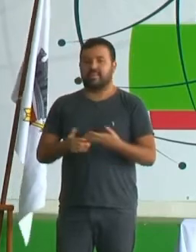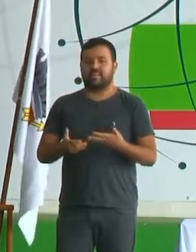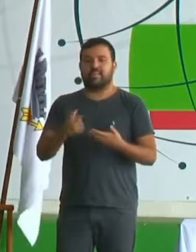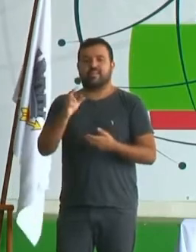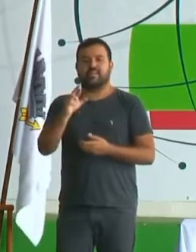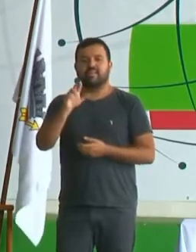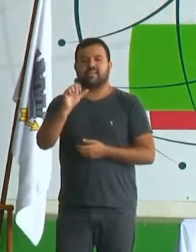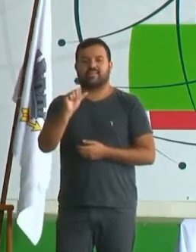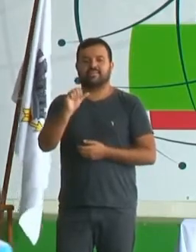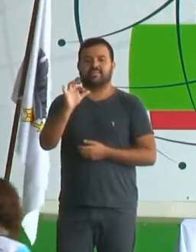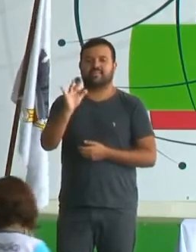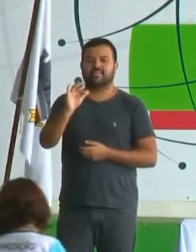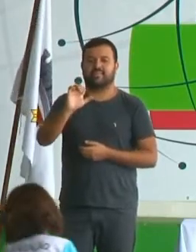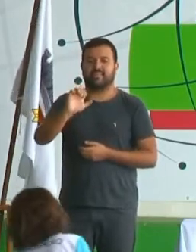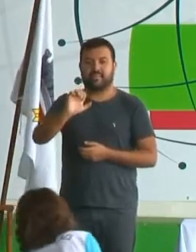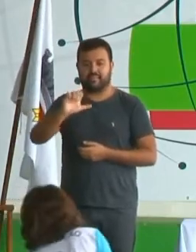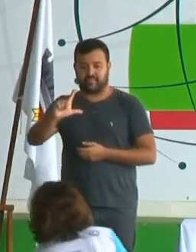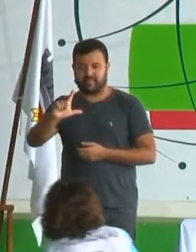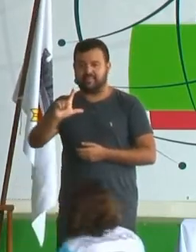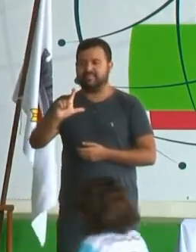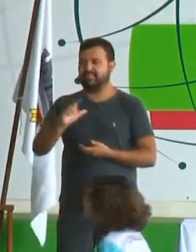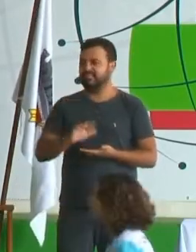Rafael de Souza.